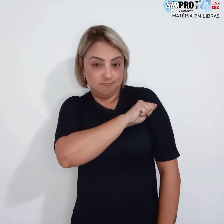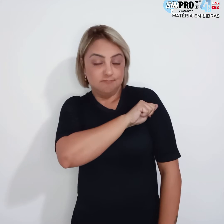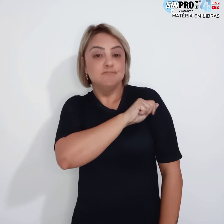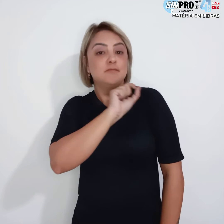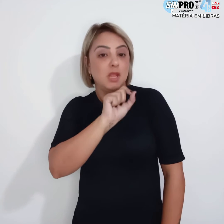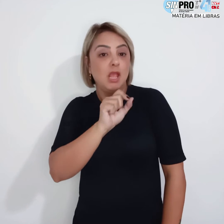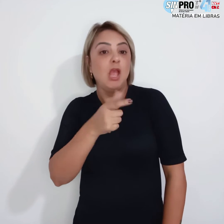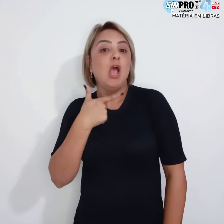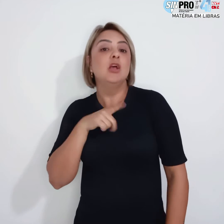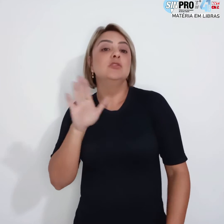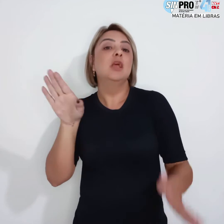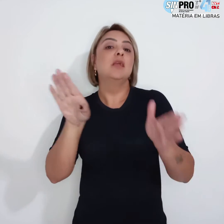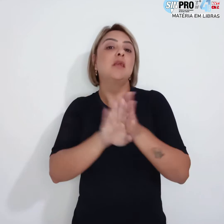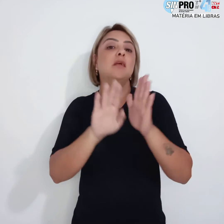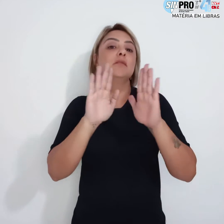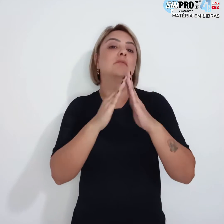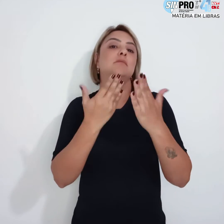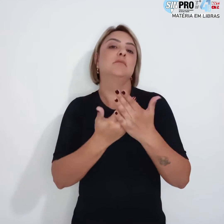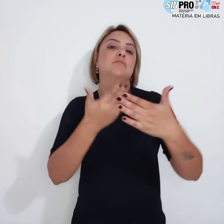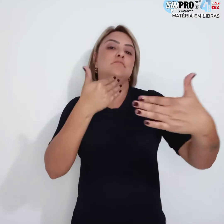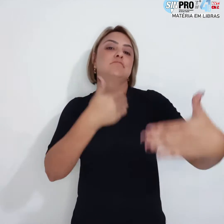2.680.697 candidatos fizeram a prova,